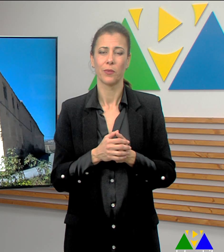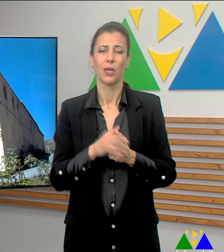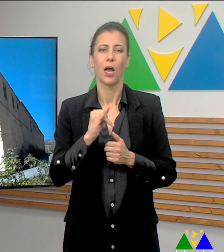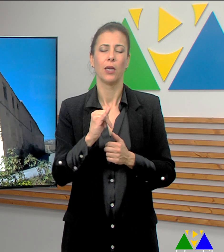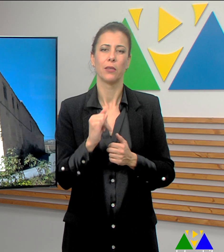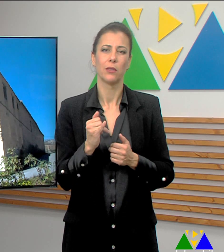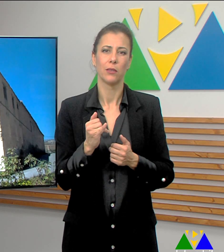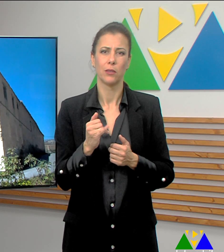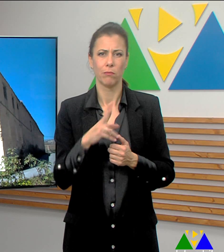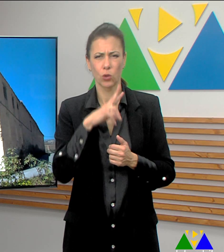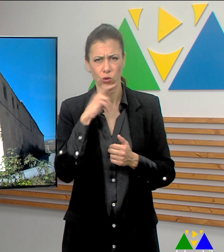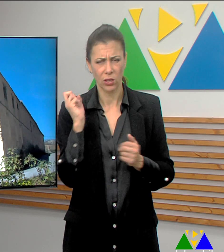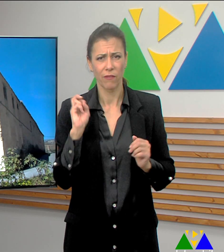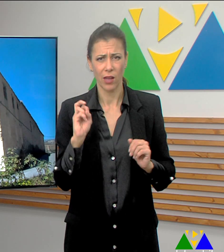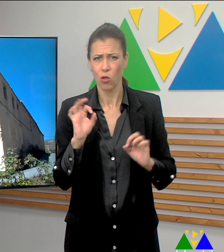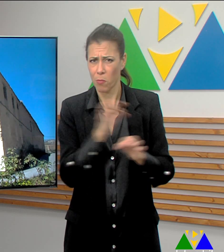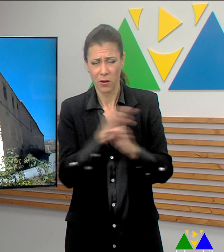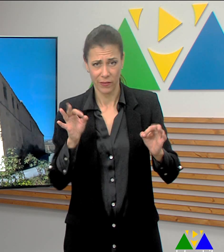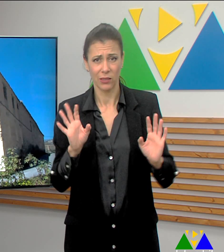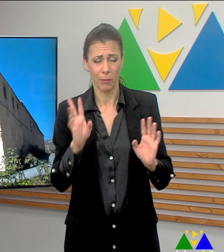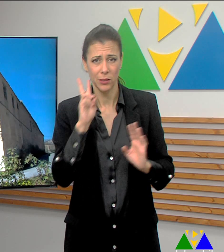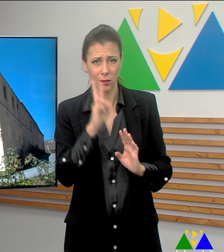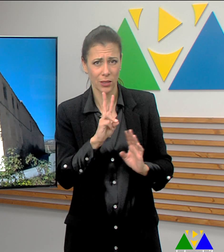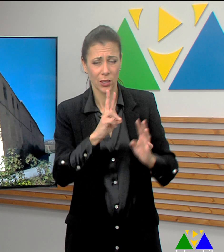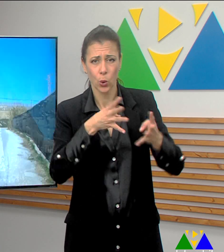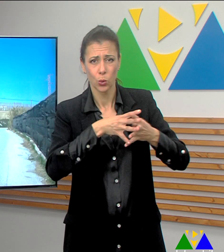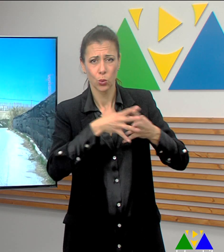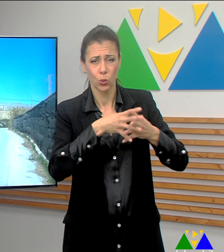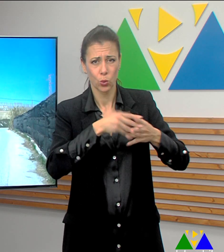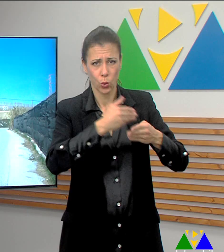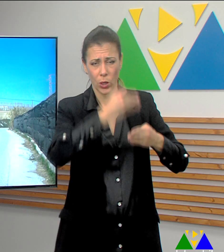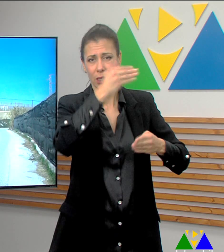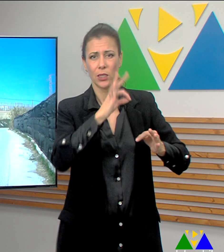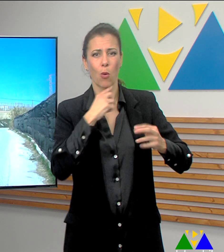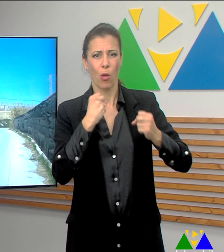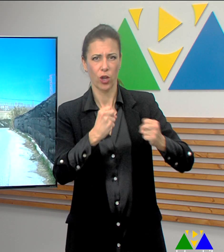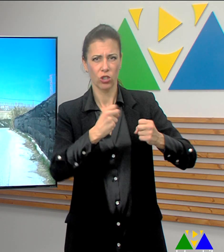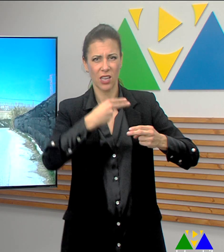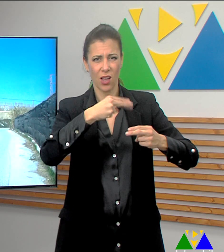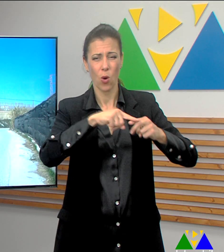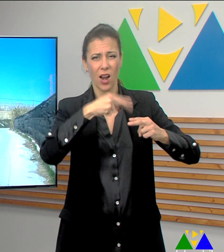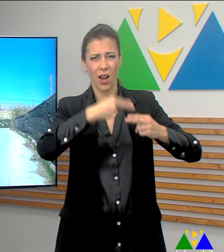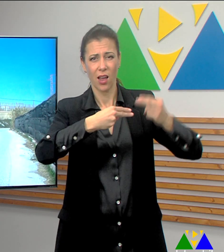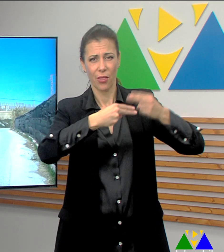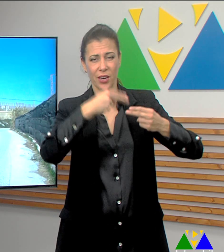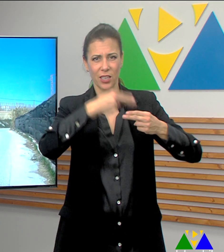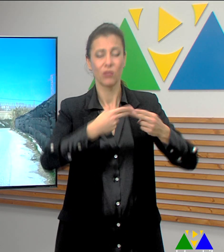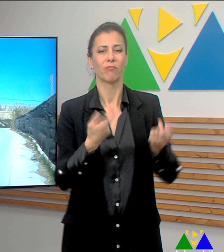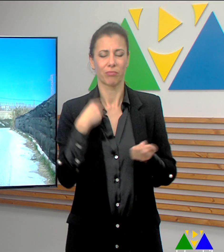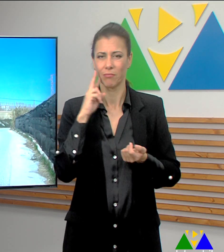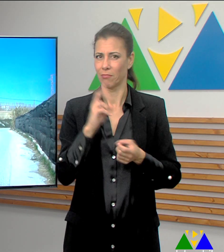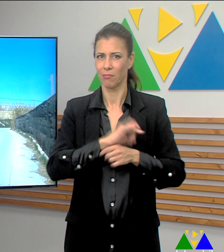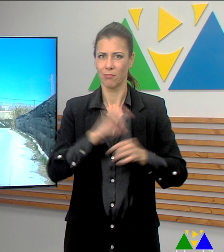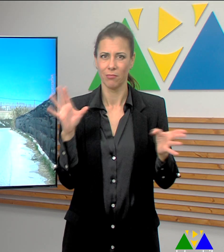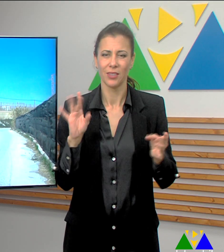tiene, pues, se ha conservado perfectamente. La estructura es una estructura poderosa de ladrillo y tal. Que es el cimiento, claro, sí, se